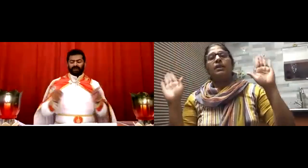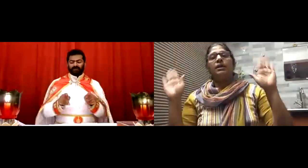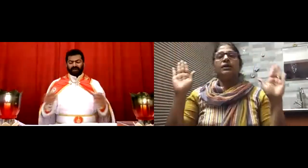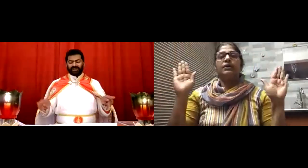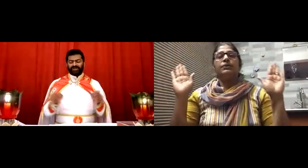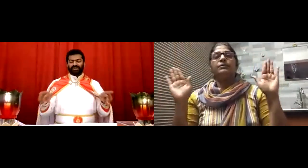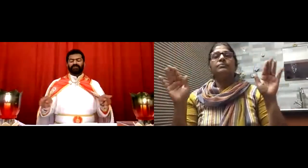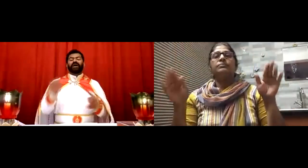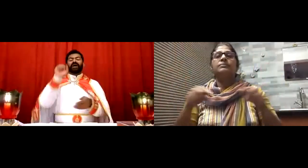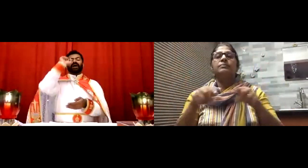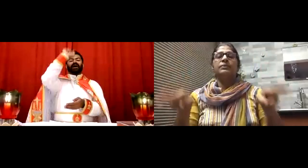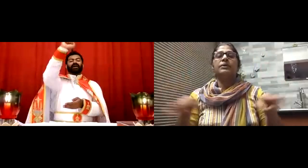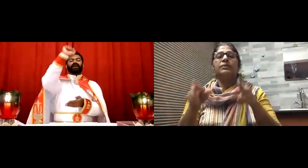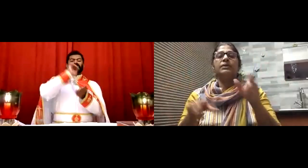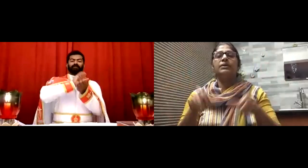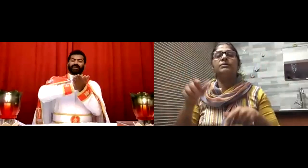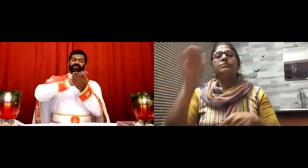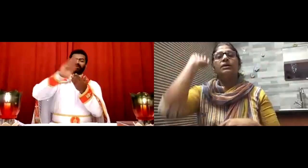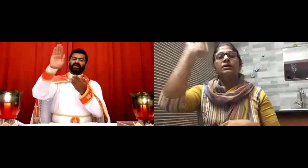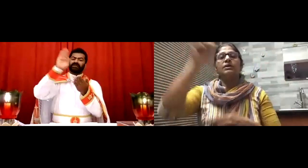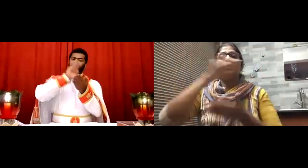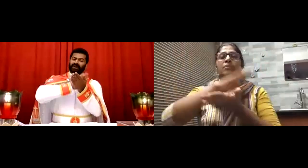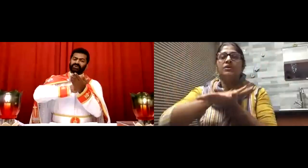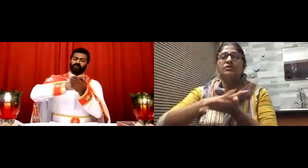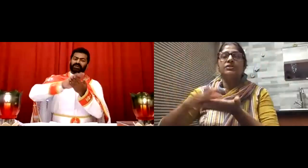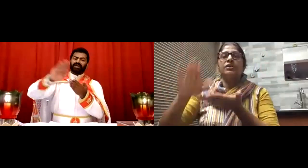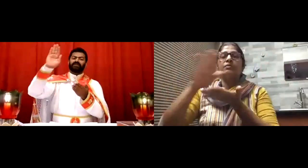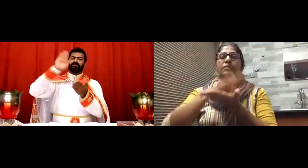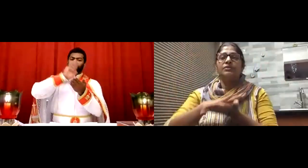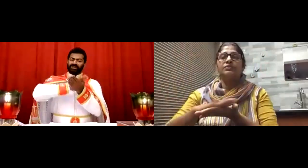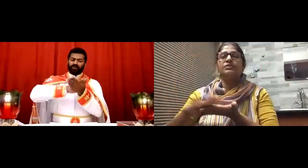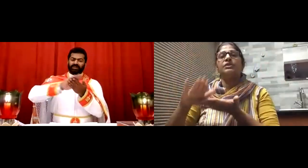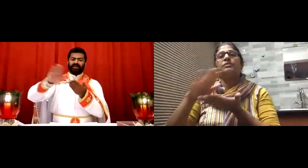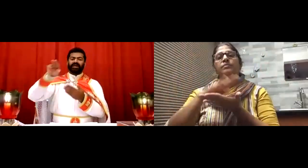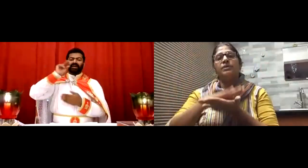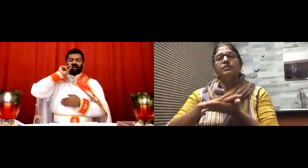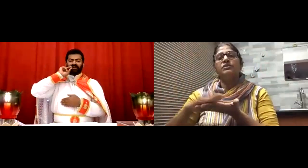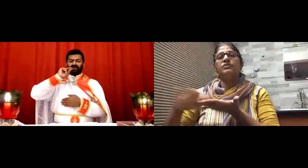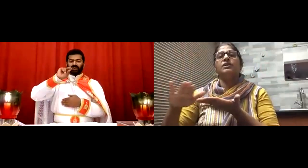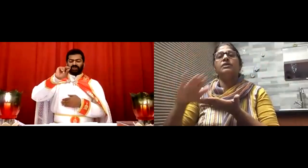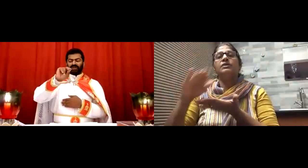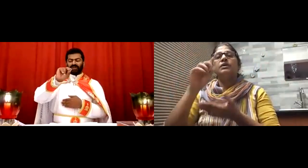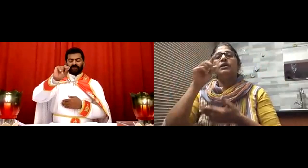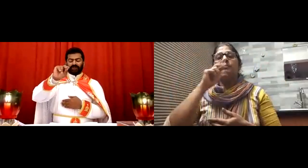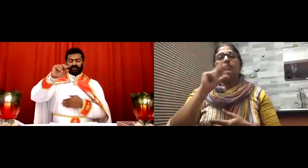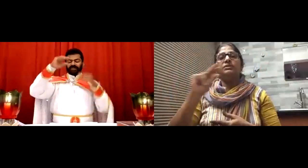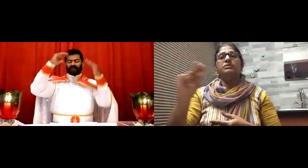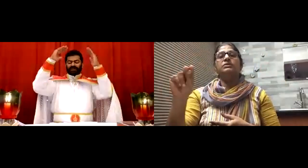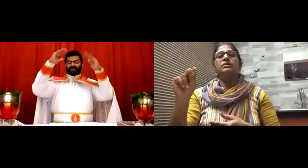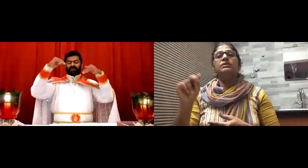മാലാഖമാരും മനുഷ്യരും അങ്ങ് പരിശുദ്ധൻ പരിശുദ്ധൻ പരിശുദ്ധൻ എന്ന്